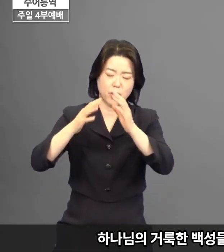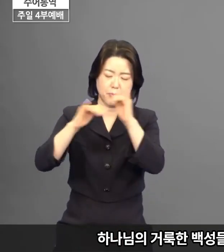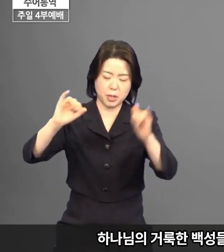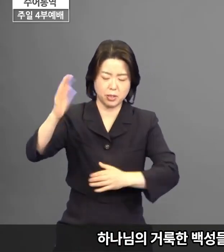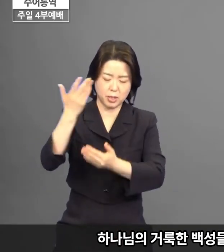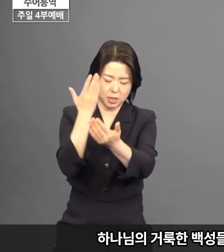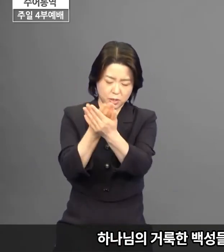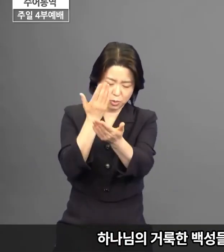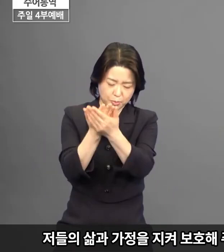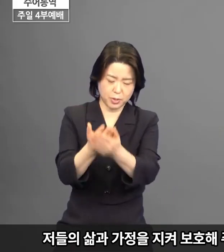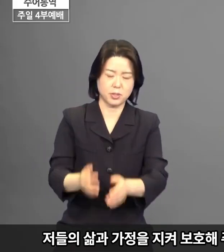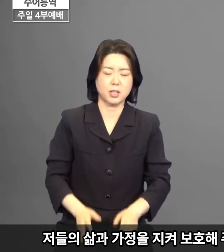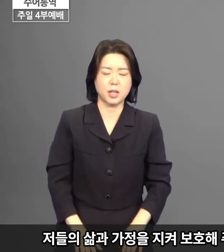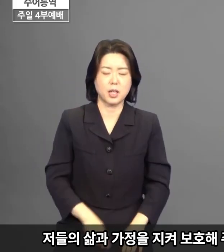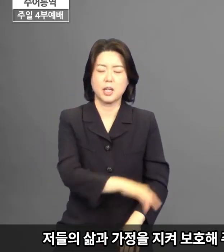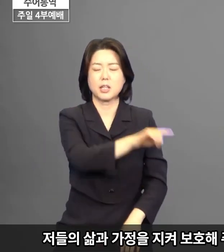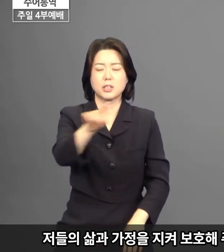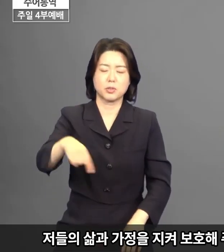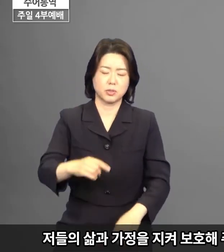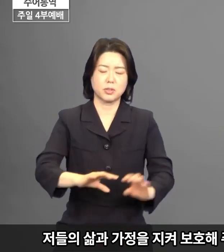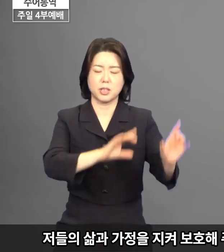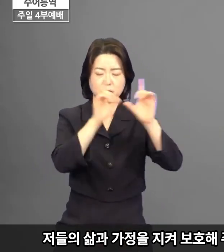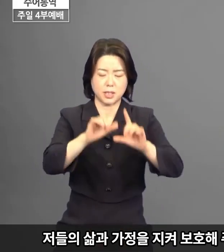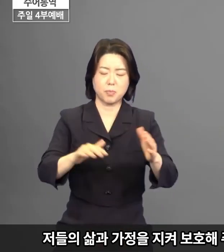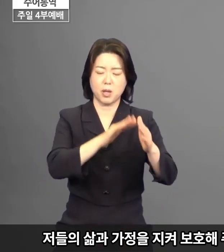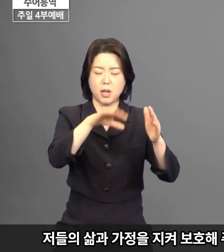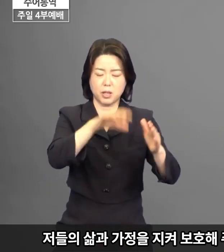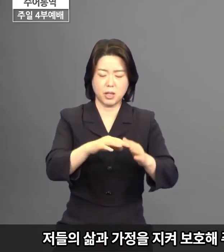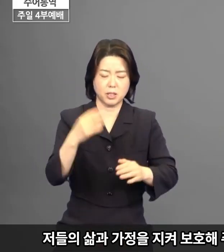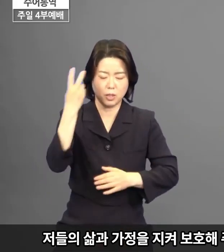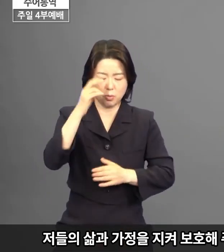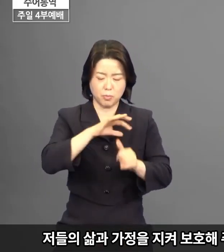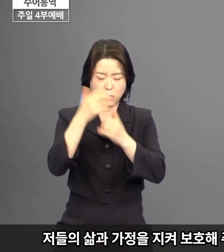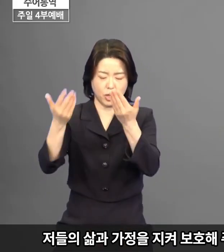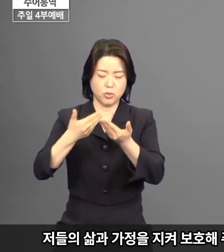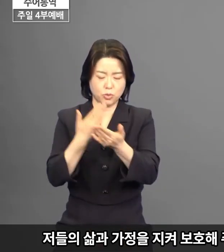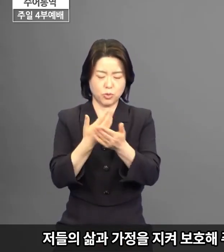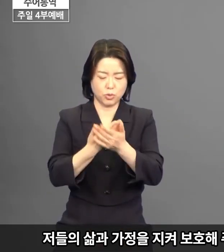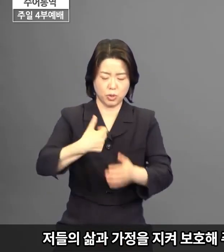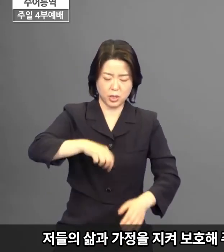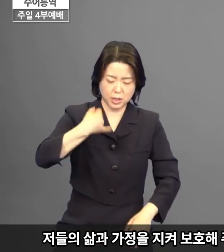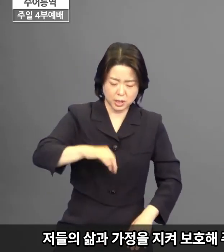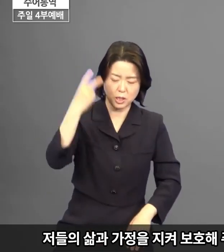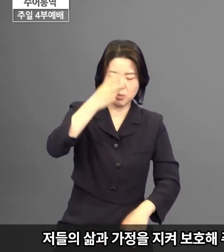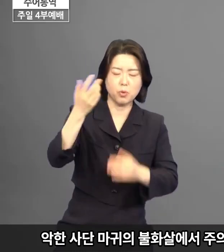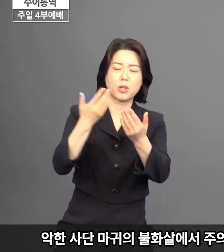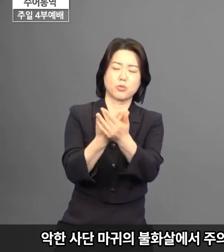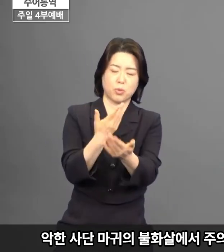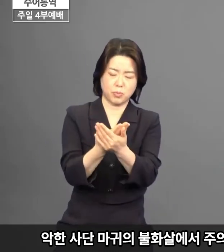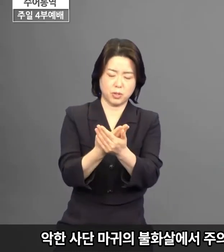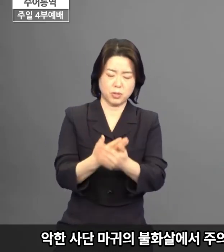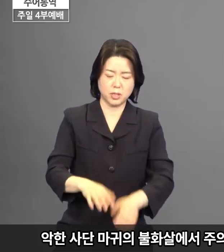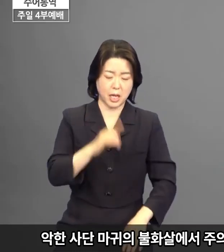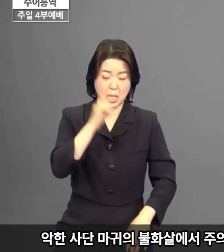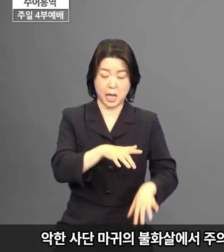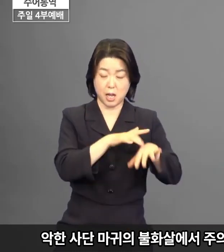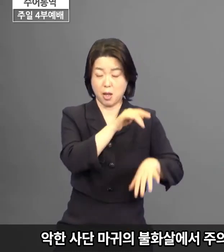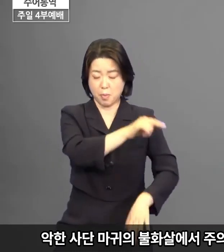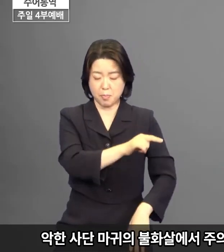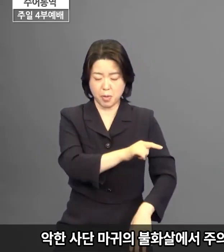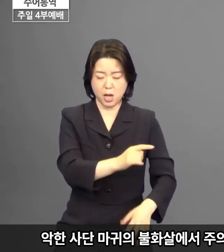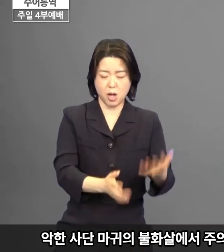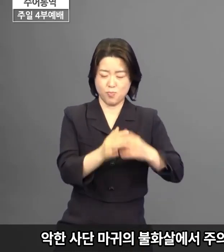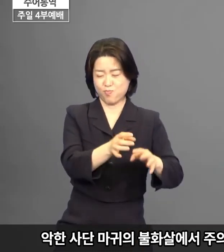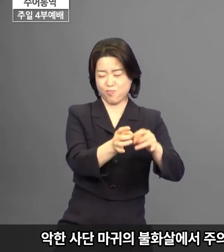되게 하여 주시옵소서. 저들의 삶과 가정을 지켜 보호해 주시고 자녀들을 보호하여 주옵소서. 악한 사단 마귀의